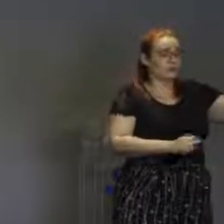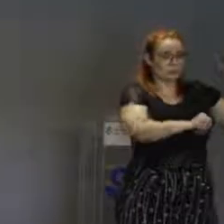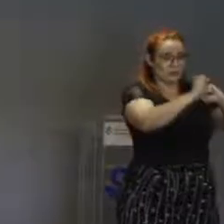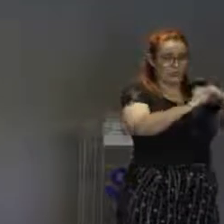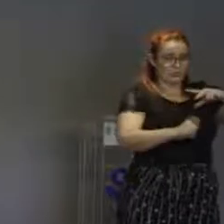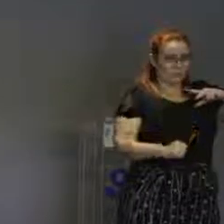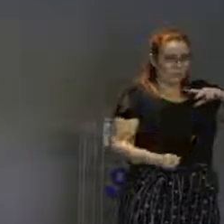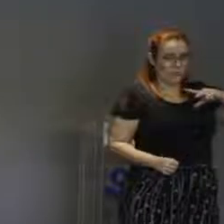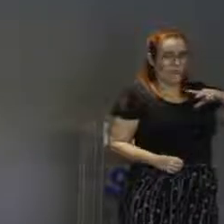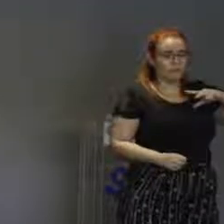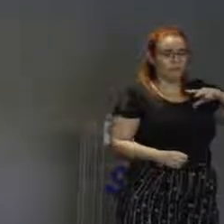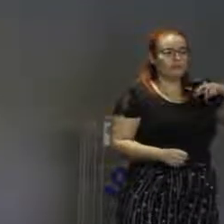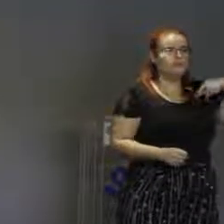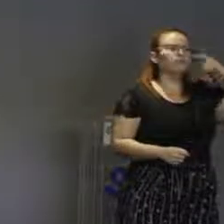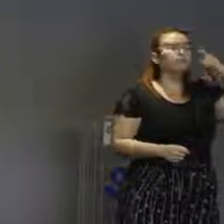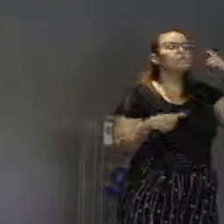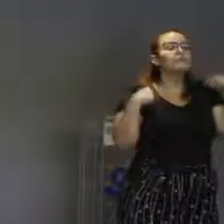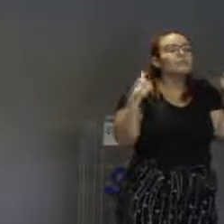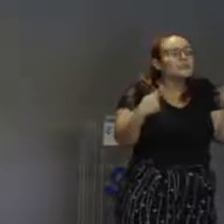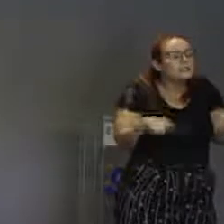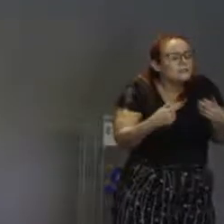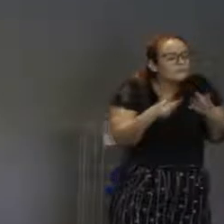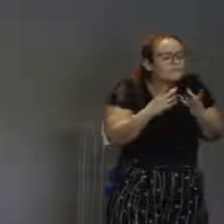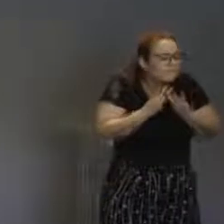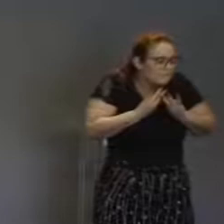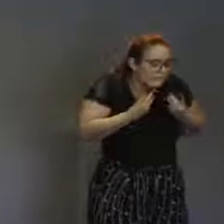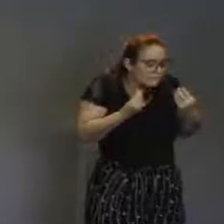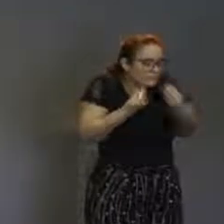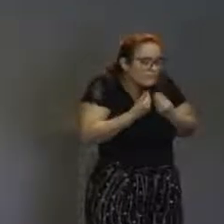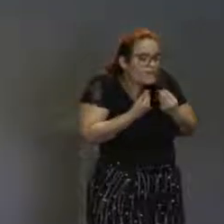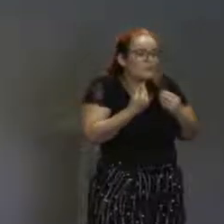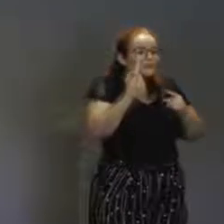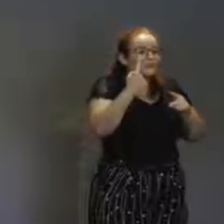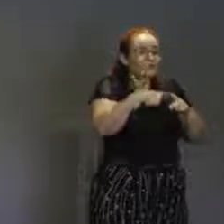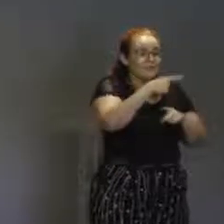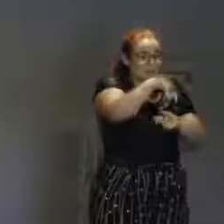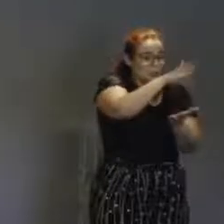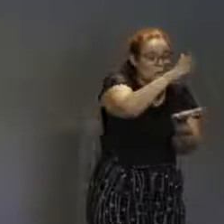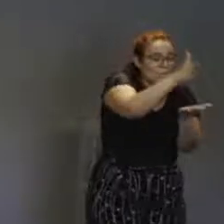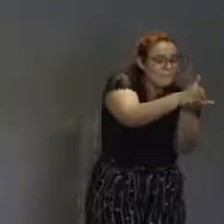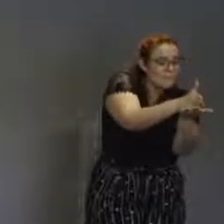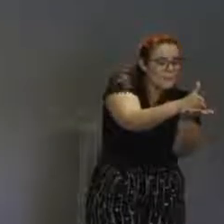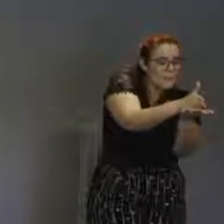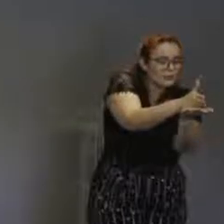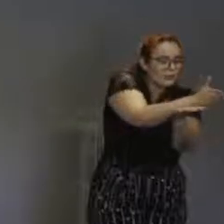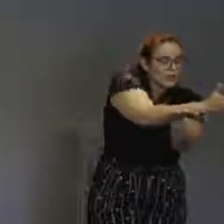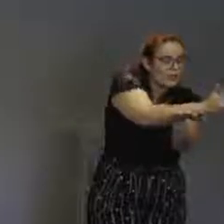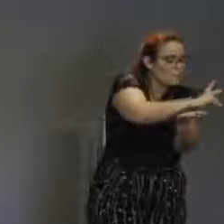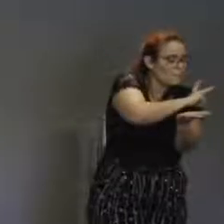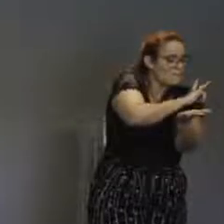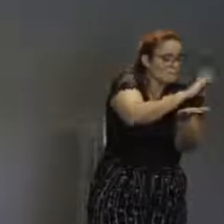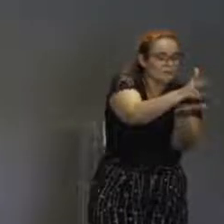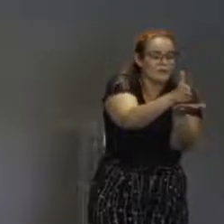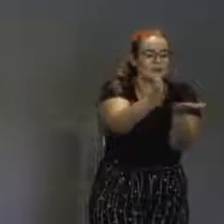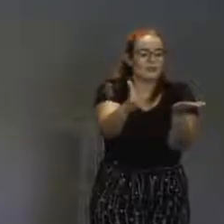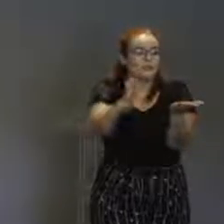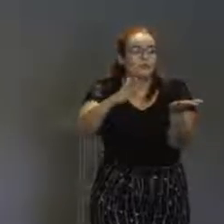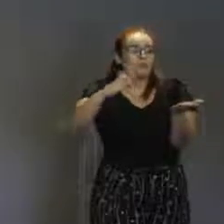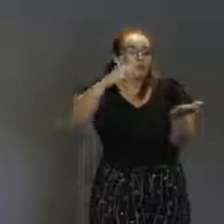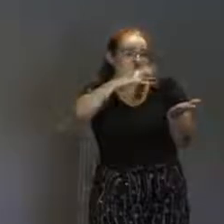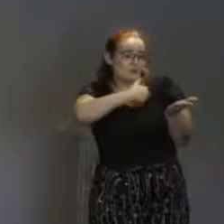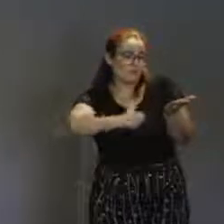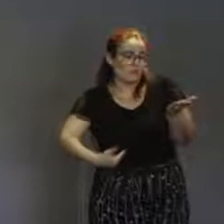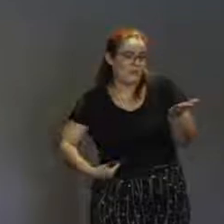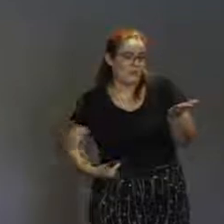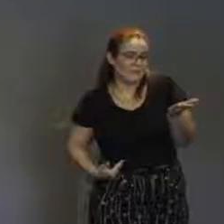que as fundações têm que ter essa sensibilidade, que elas estão no meio entre o setor privado e o setor público. Porque o advogado